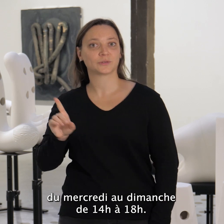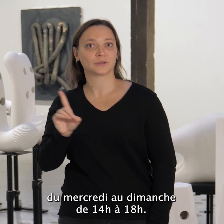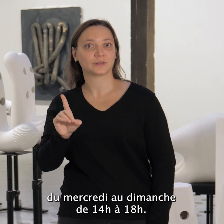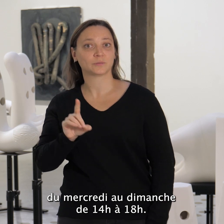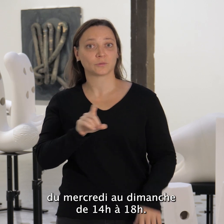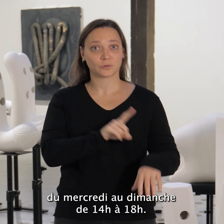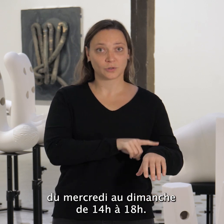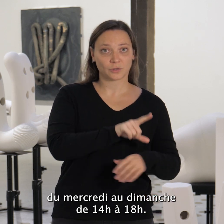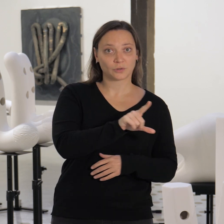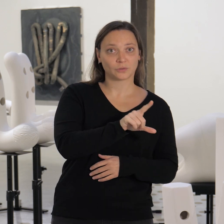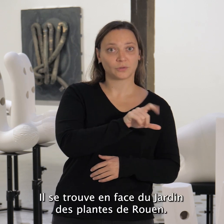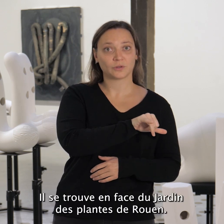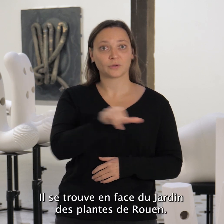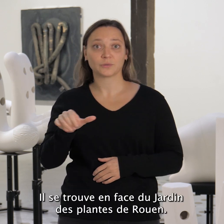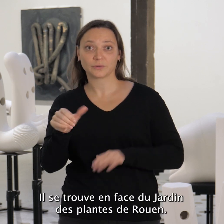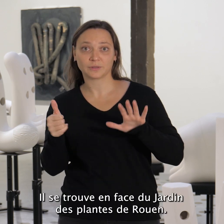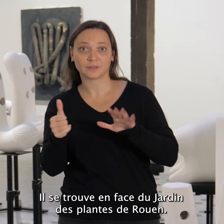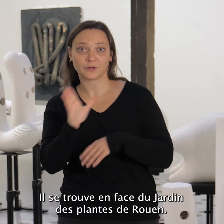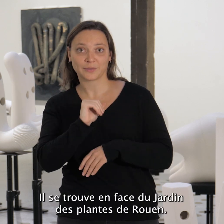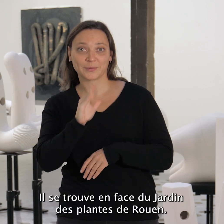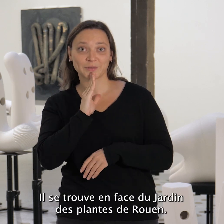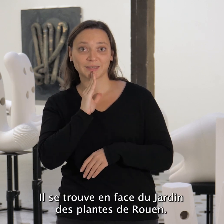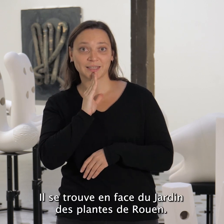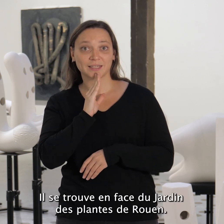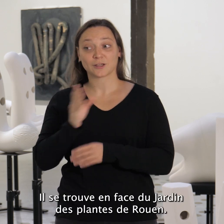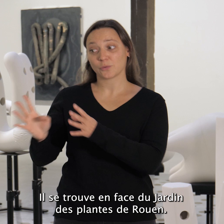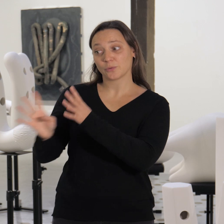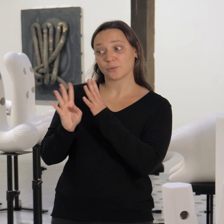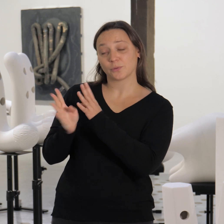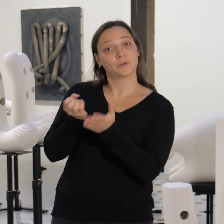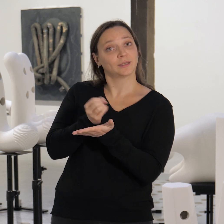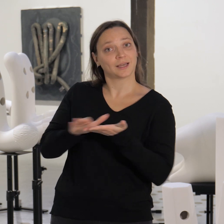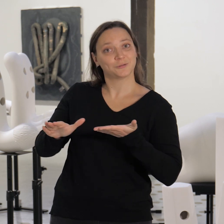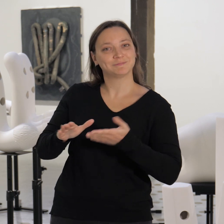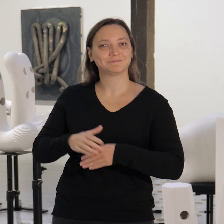h à 18 h. Il se trouve en face du Jardin des Plantes de Rouen.